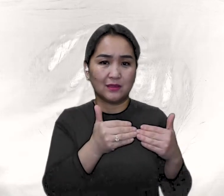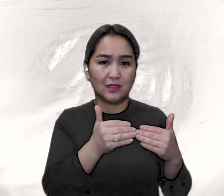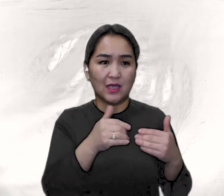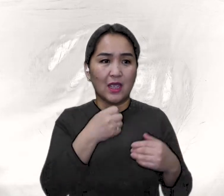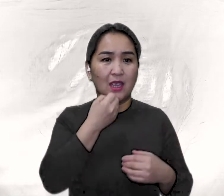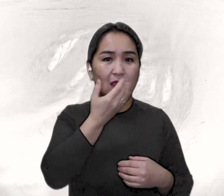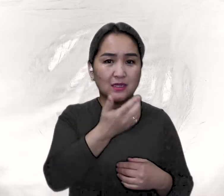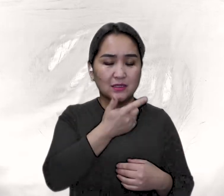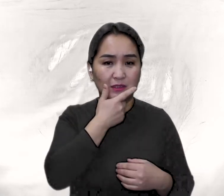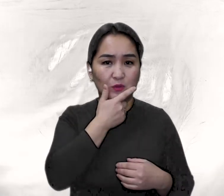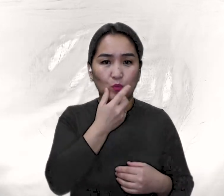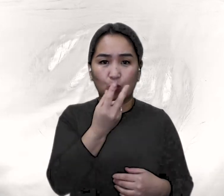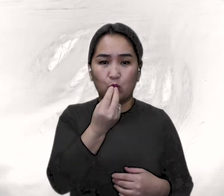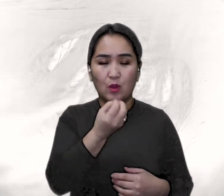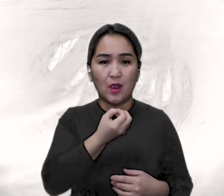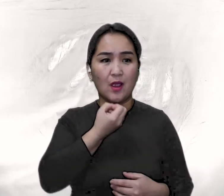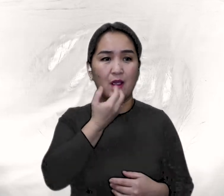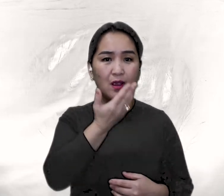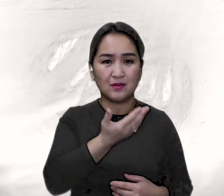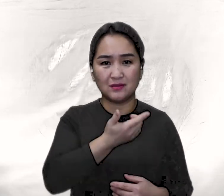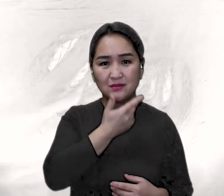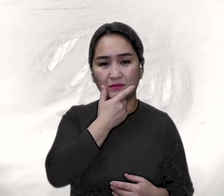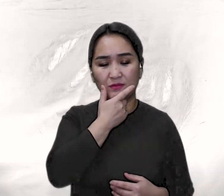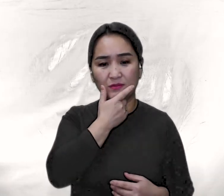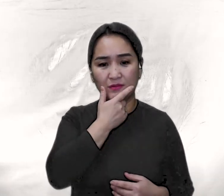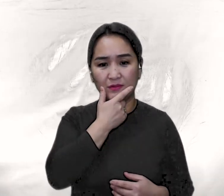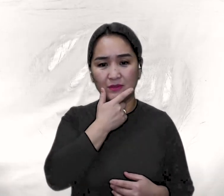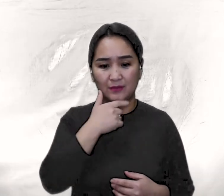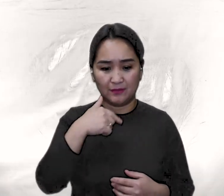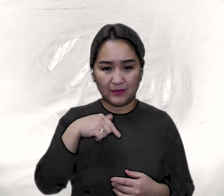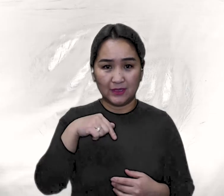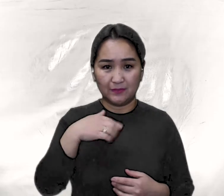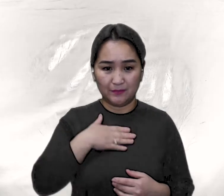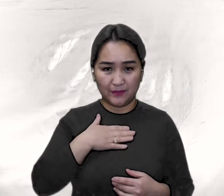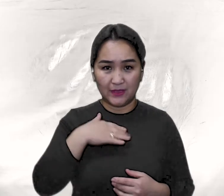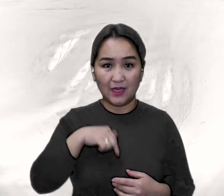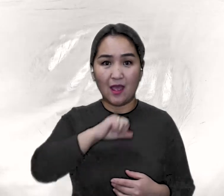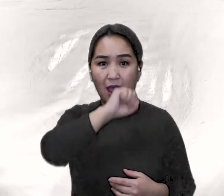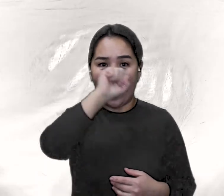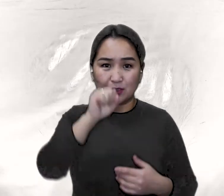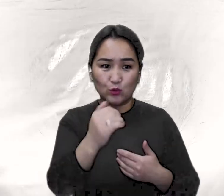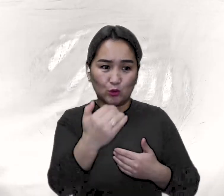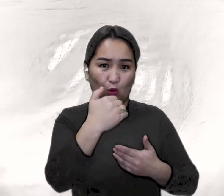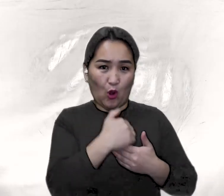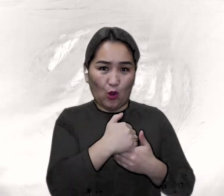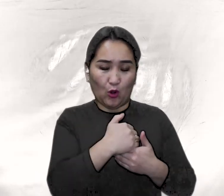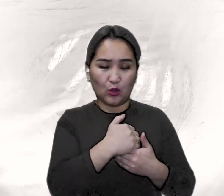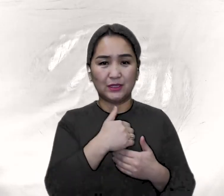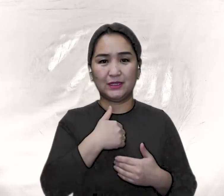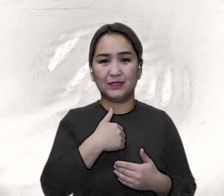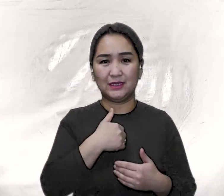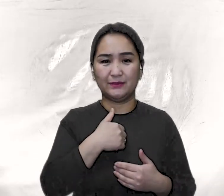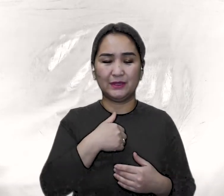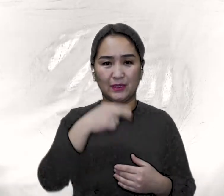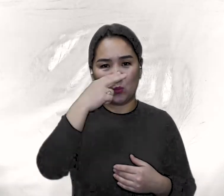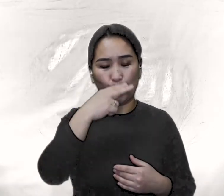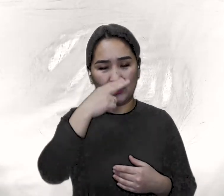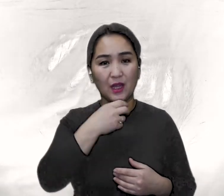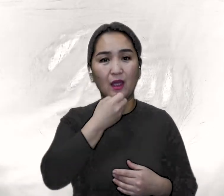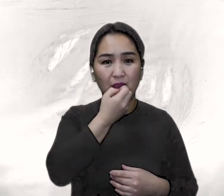Үнэнээ хэлэхээр тэр нөгөө нэг миний ийм их асуудал орчих гээд байдаг. Тэгээд яалчгүй худлаа ярьдаг байсан. Тэгээд ээжтэй худлаа